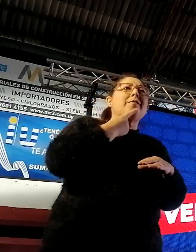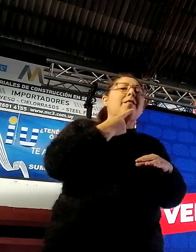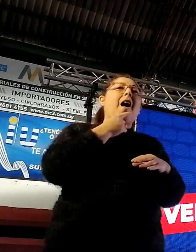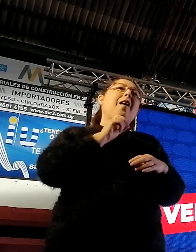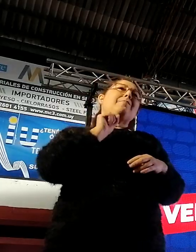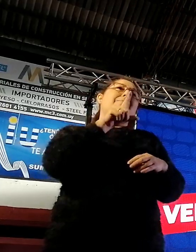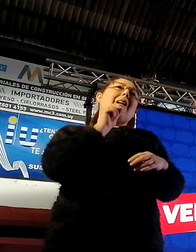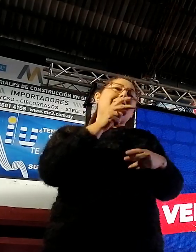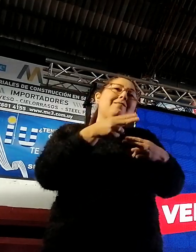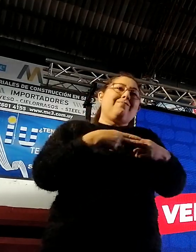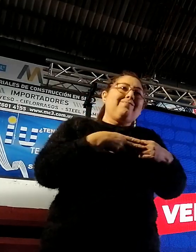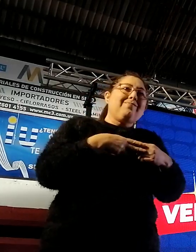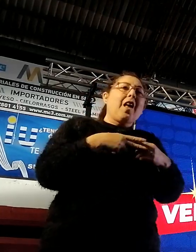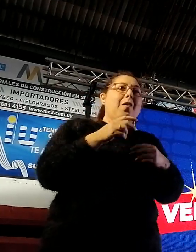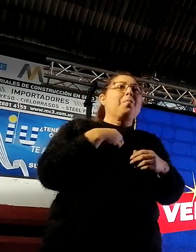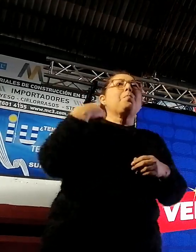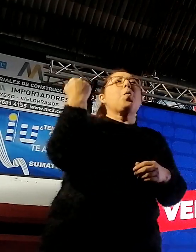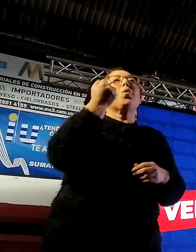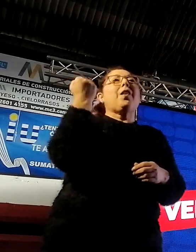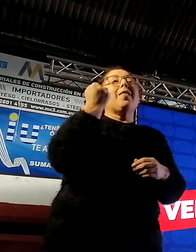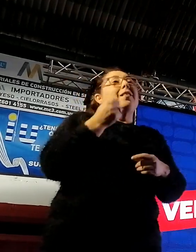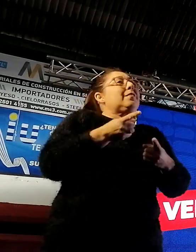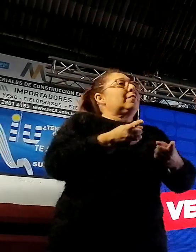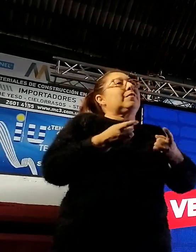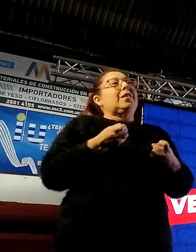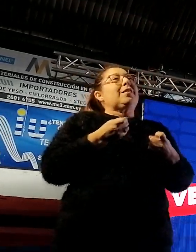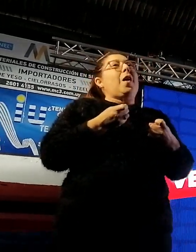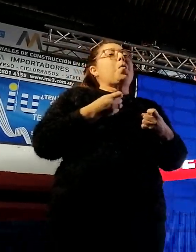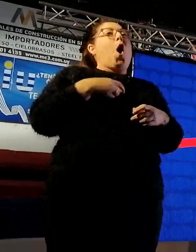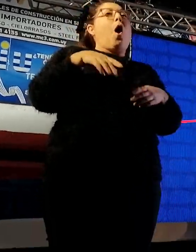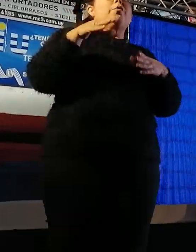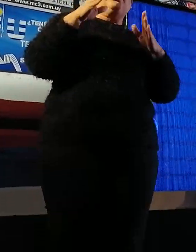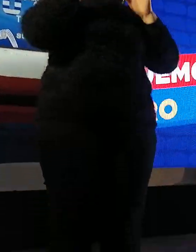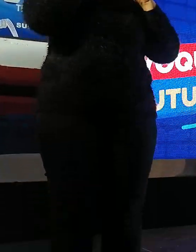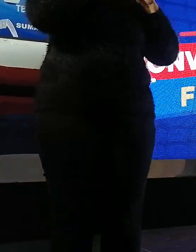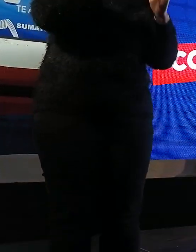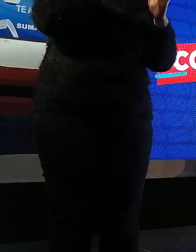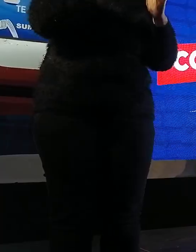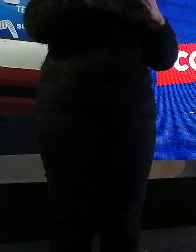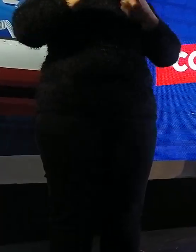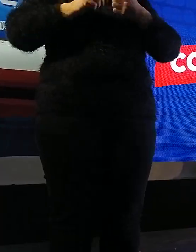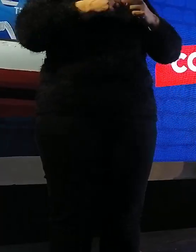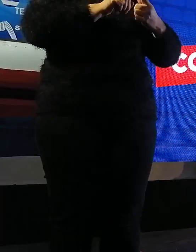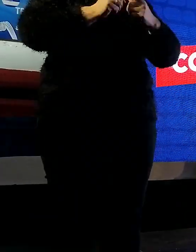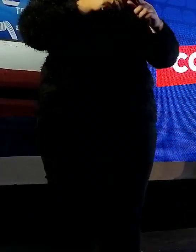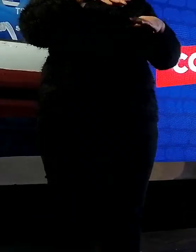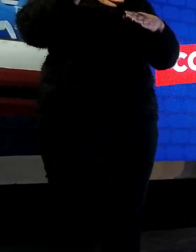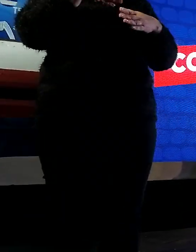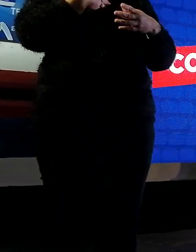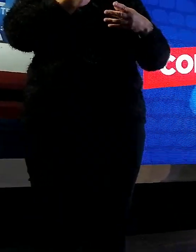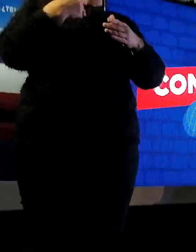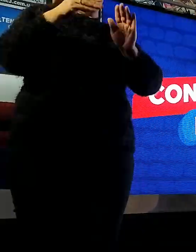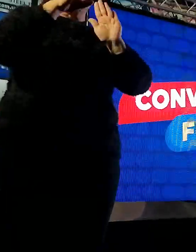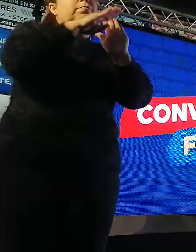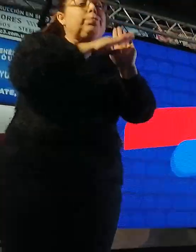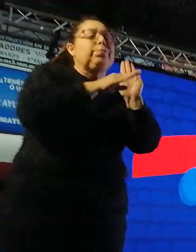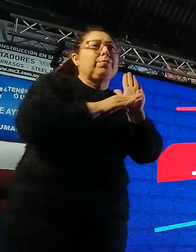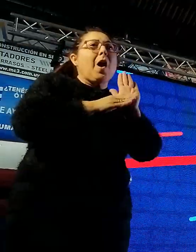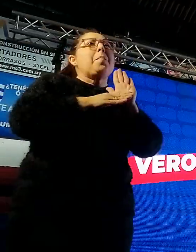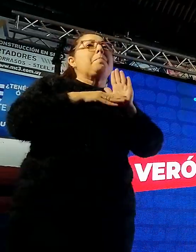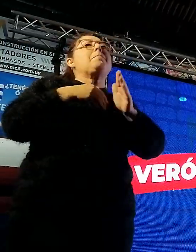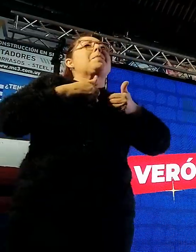no solo es importante, sino muy necesario que nos concentremos en discutir las bases programáticas para construir el